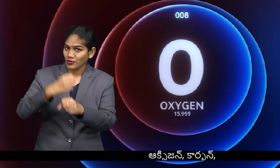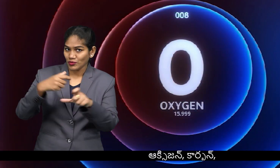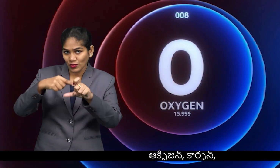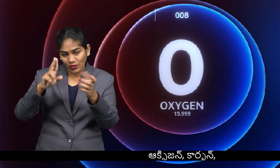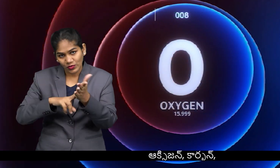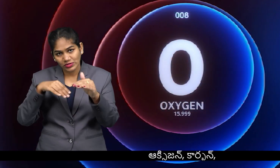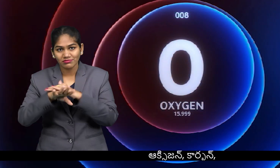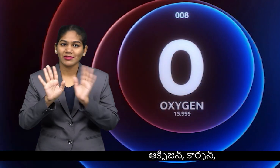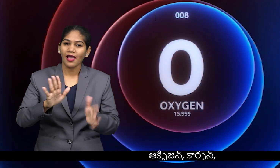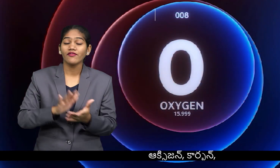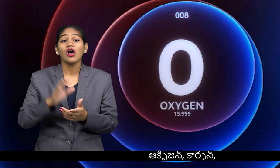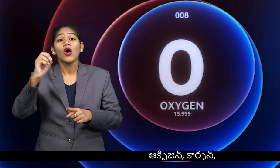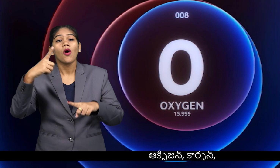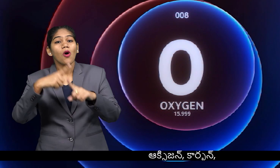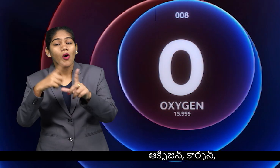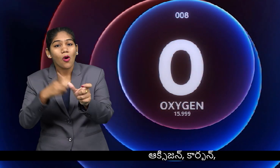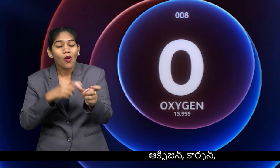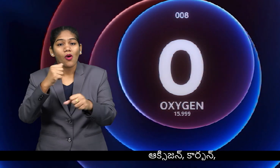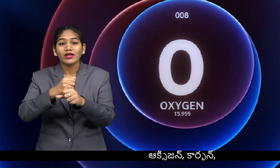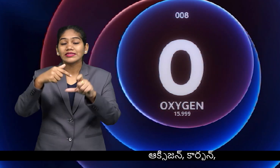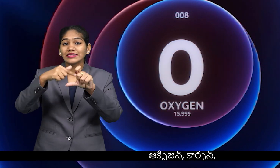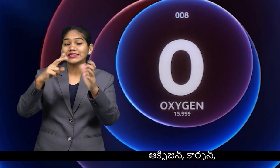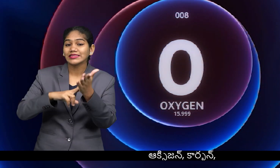ఆక్సిజన్, కార్బన్,